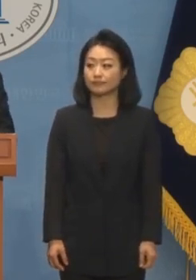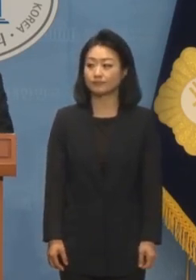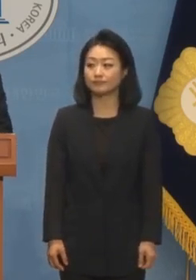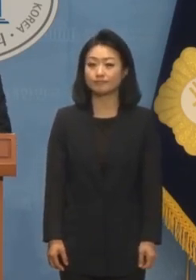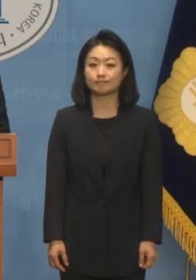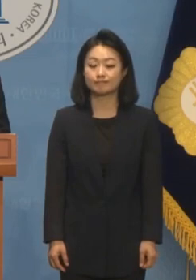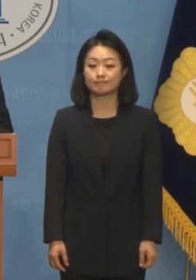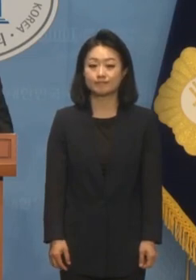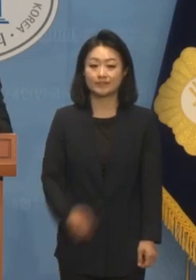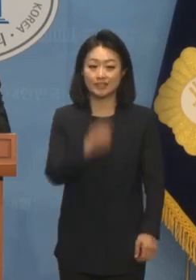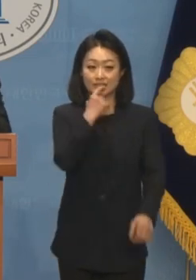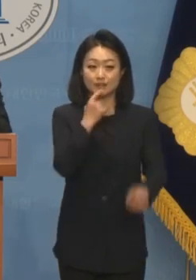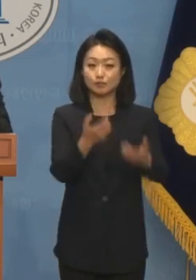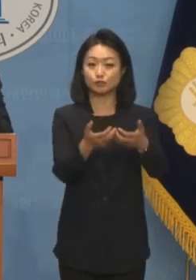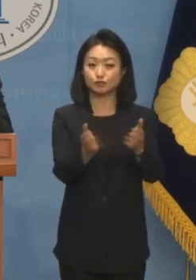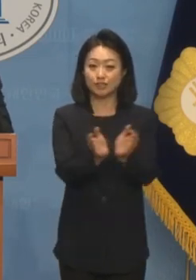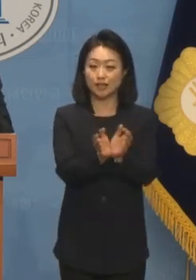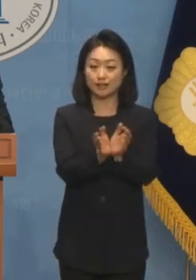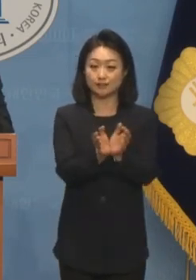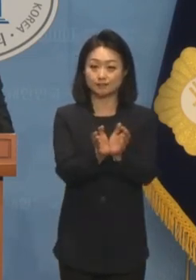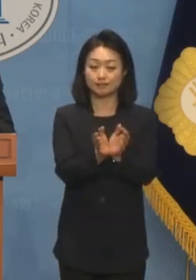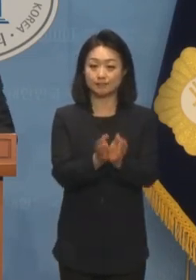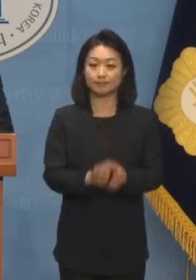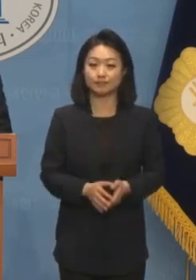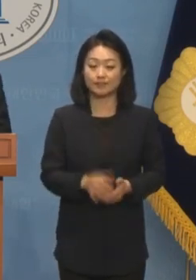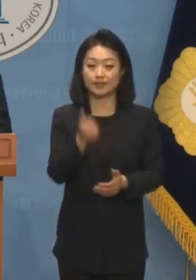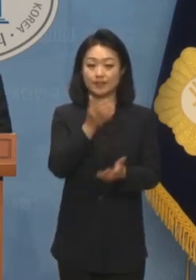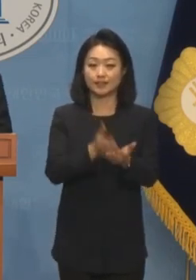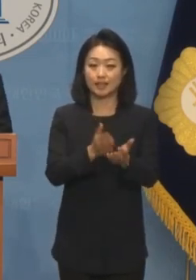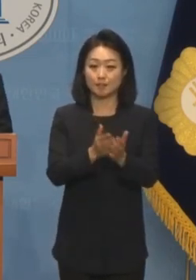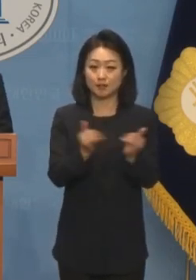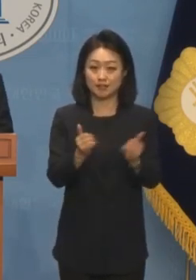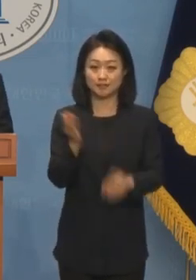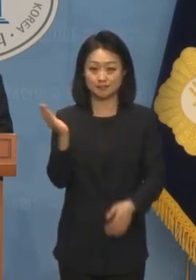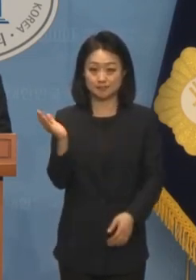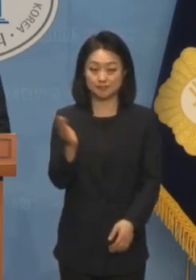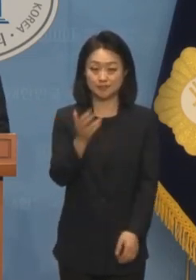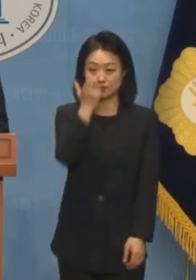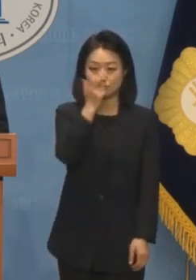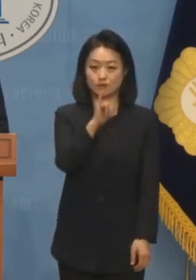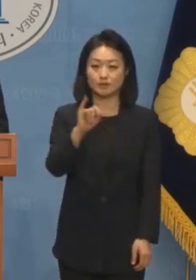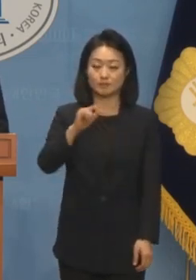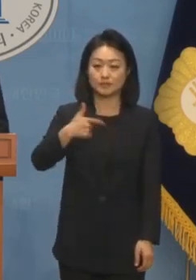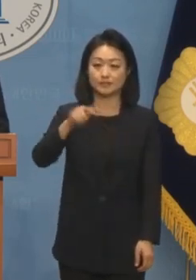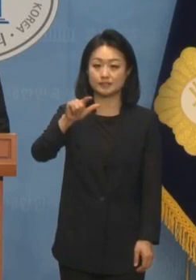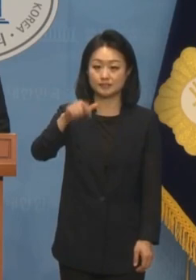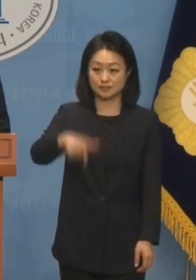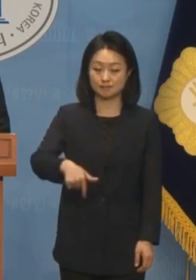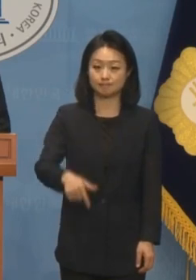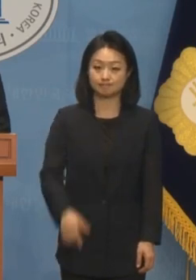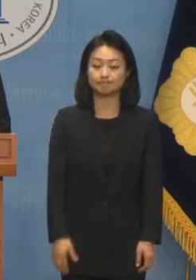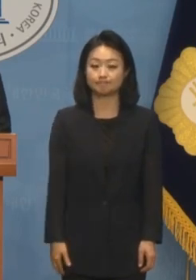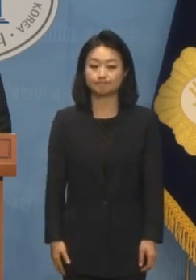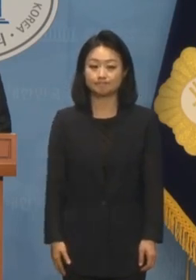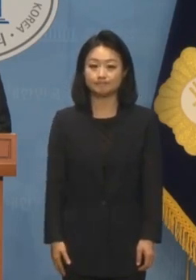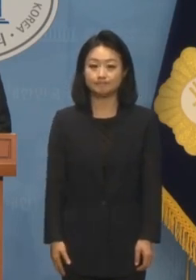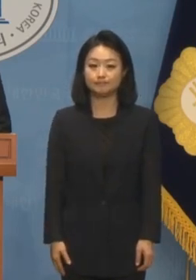네, 더불어민주당 최민석 대변인입니다. 브리핑 한 건 시작하겠습니다.